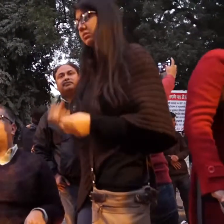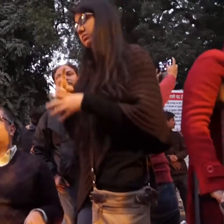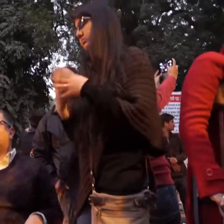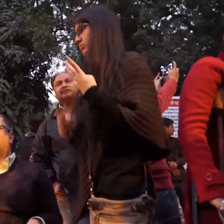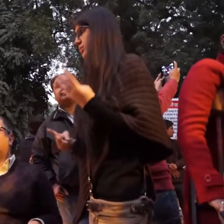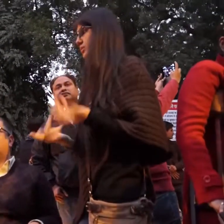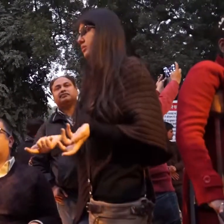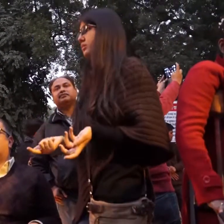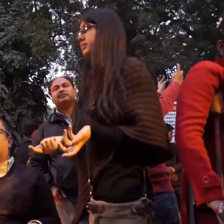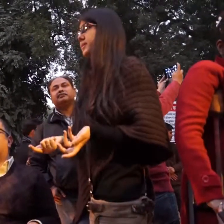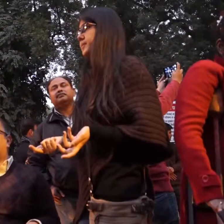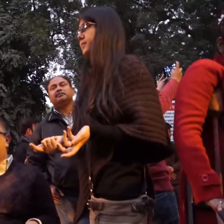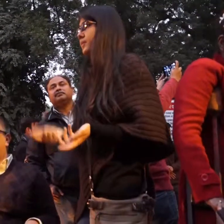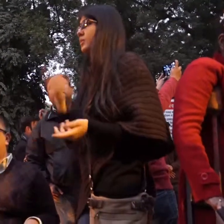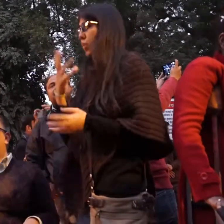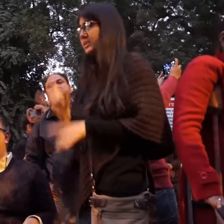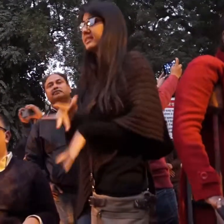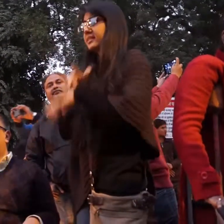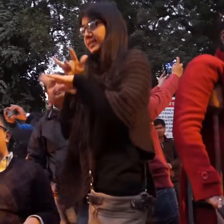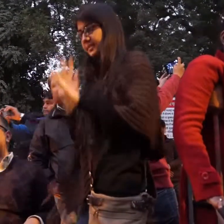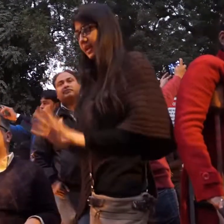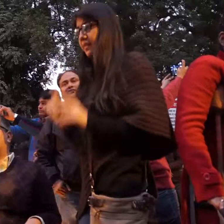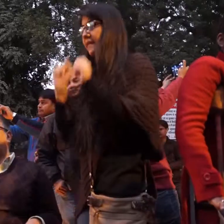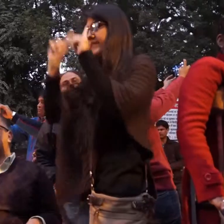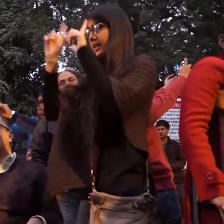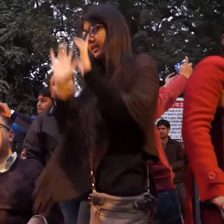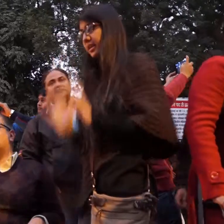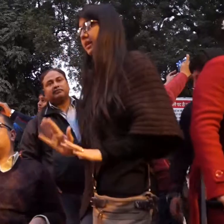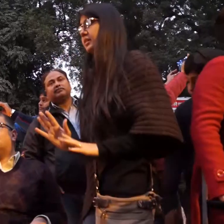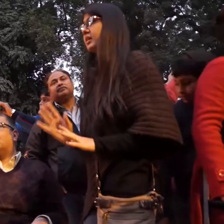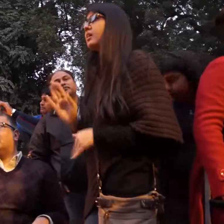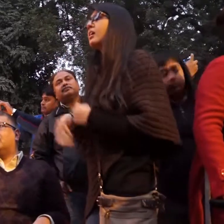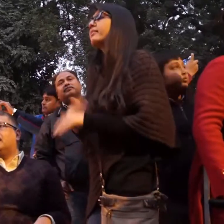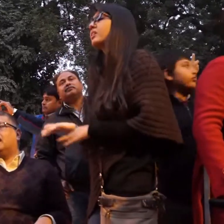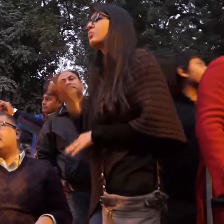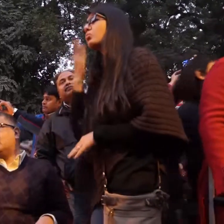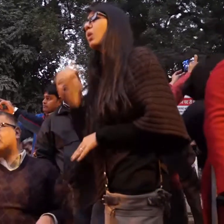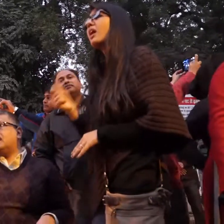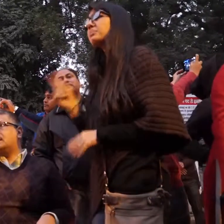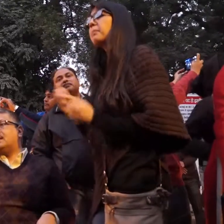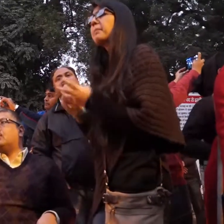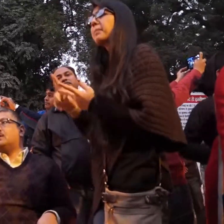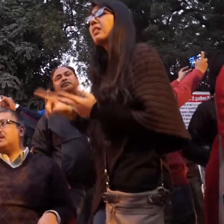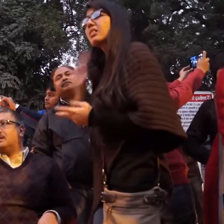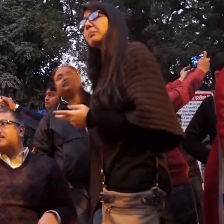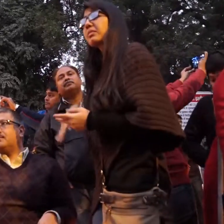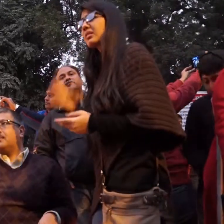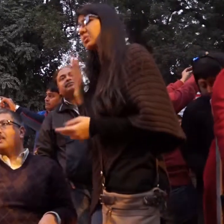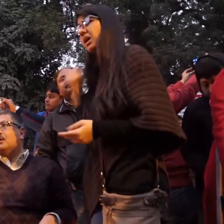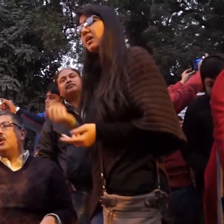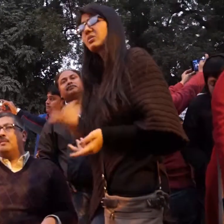उनके लिए वो सेंसिटिव है, अवेयर है, तो फिर ये कानून निगलेक्ट नहीं होना चाहिए था, नहीं होना